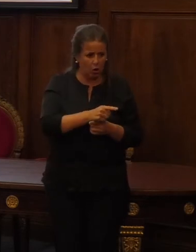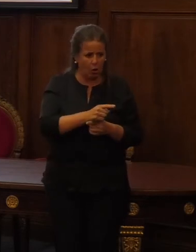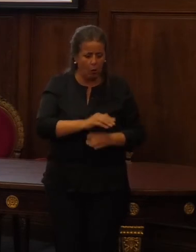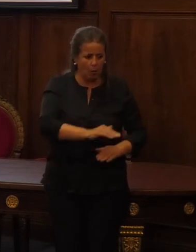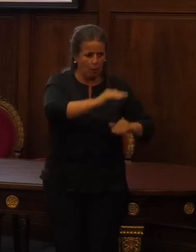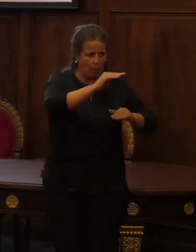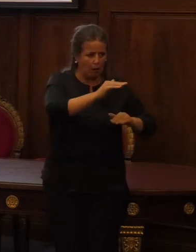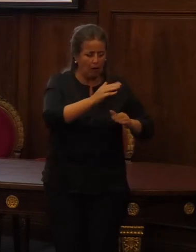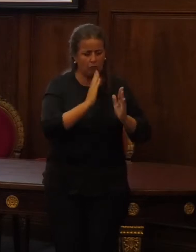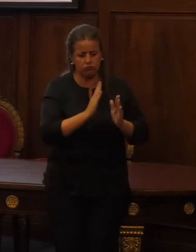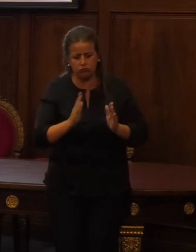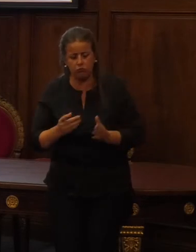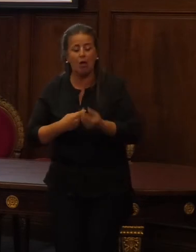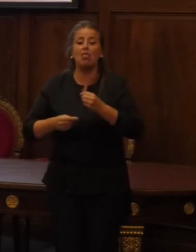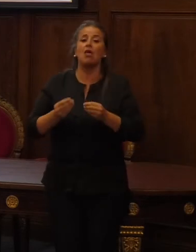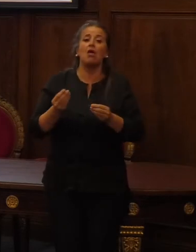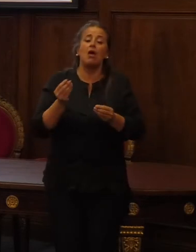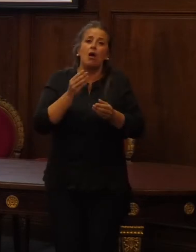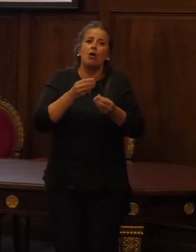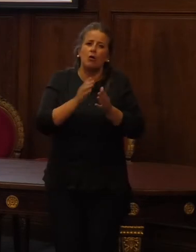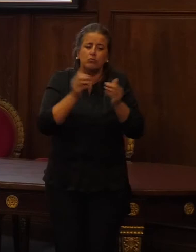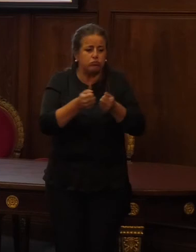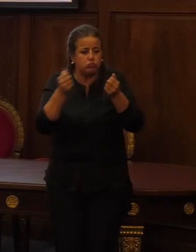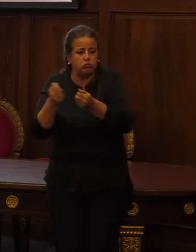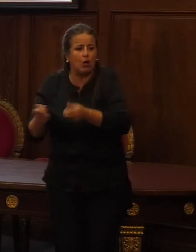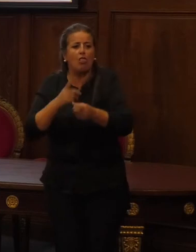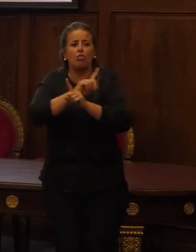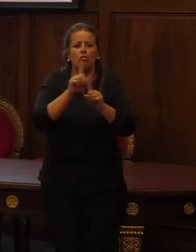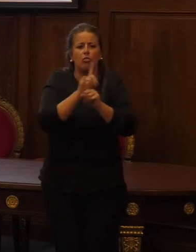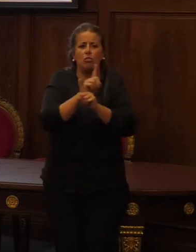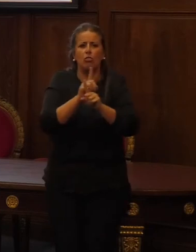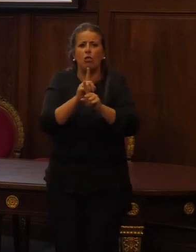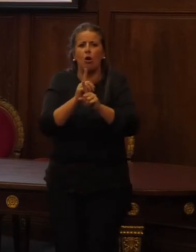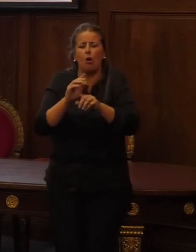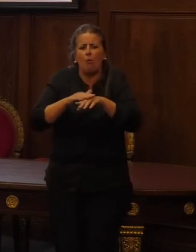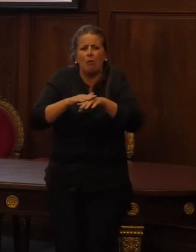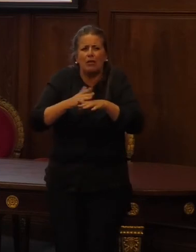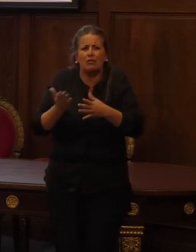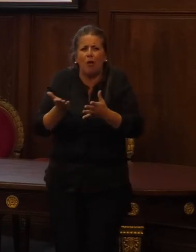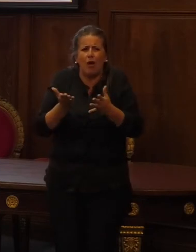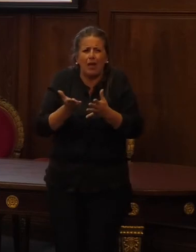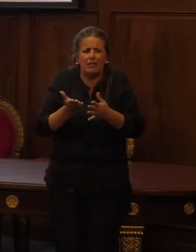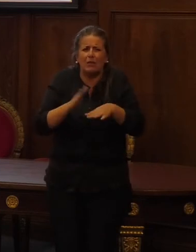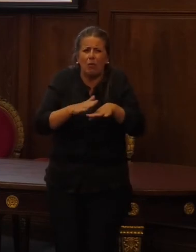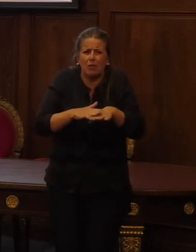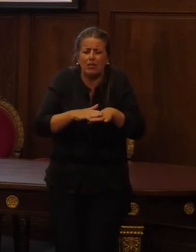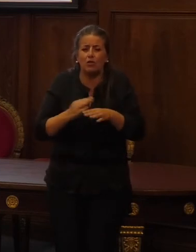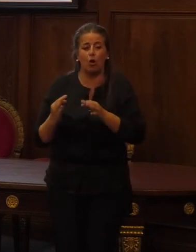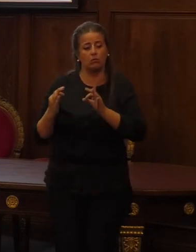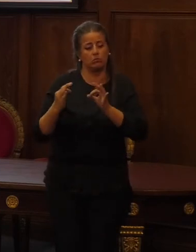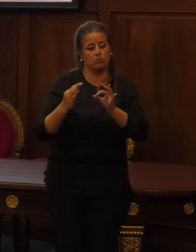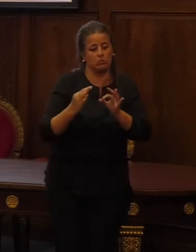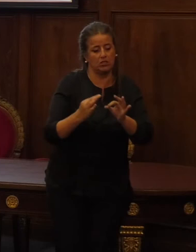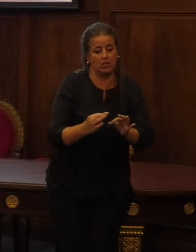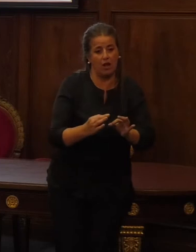de bibliografía y de publicaciones y que a este momento, hasta que no llegáramos a esa altura imaginaria sobre